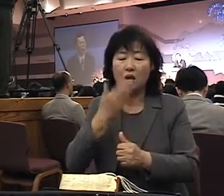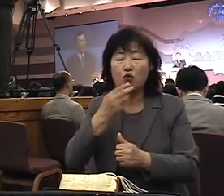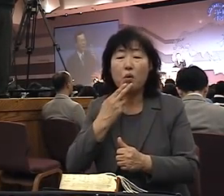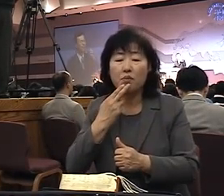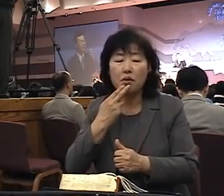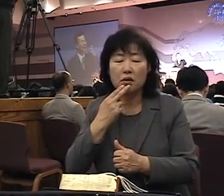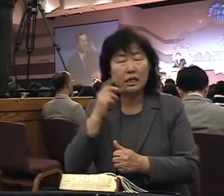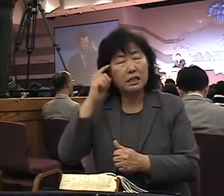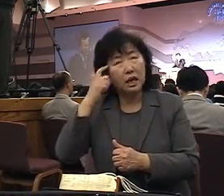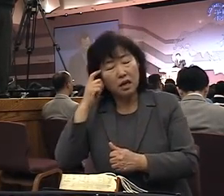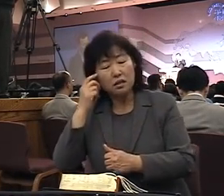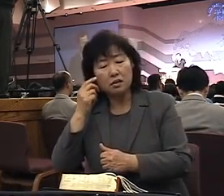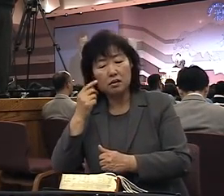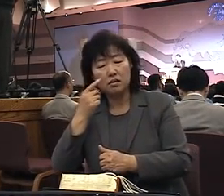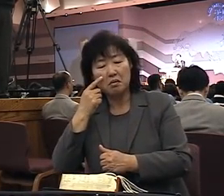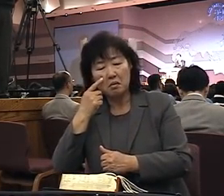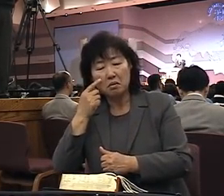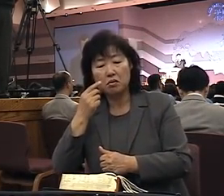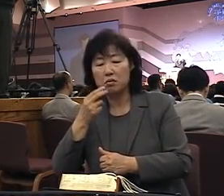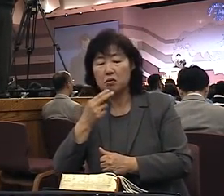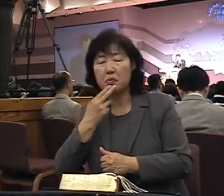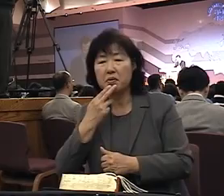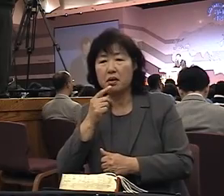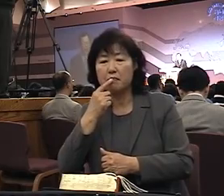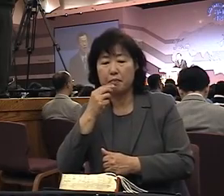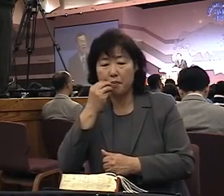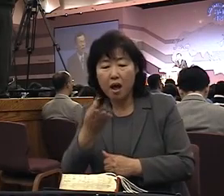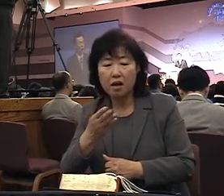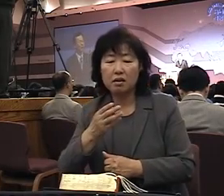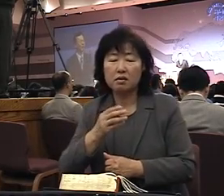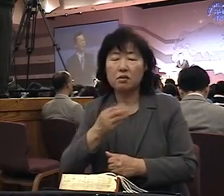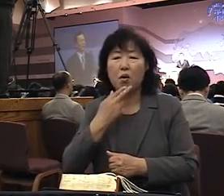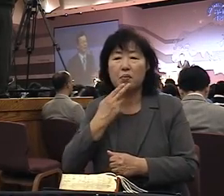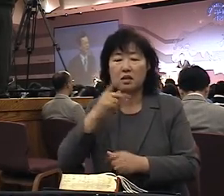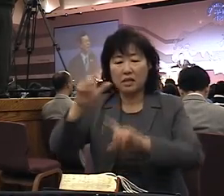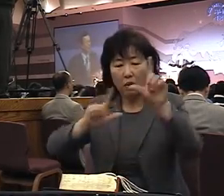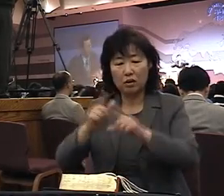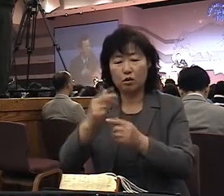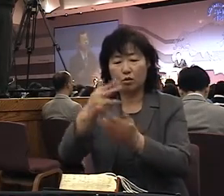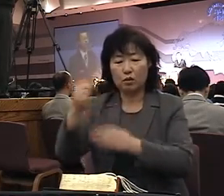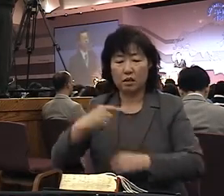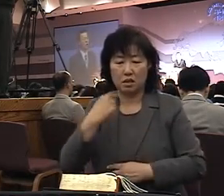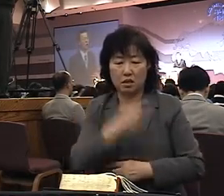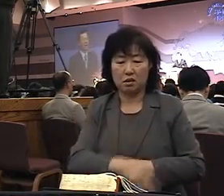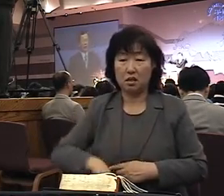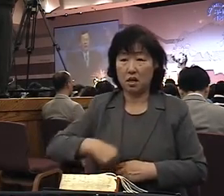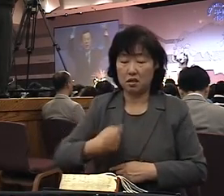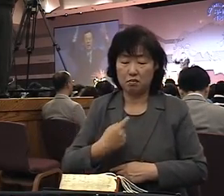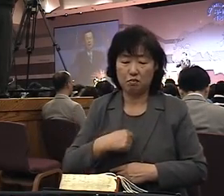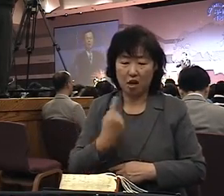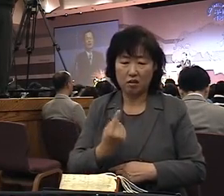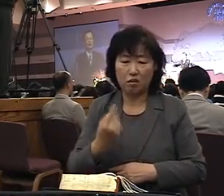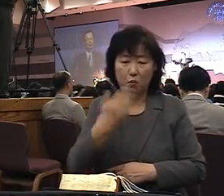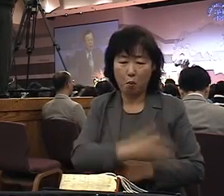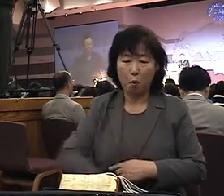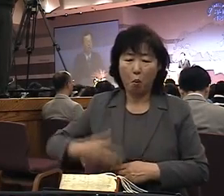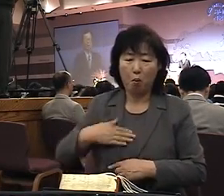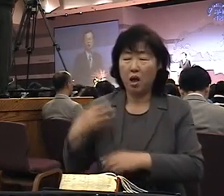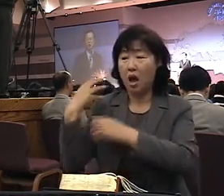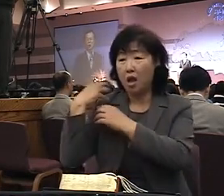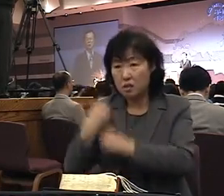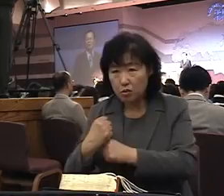수도 없고 입 밖에 내 뱉을 수도 없는 그러한 상황을 주님께서 자신의 몸에 짊어지시고 자신의 가문